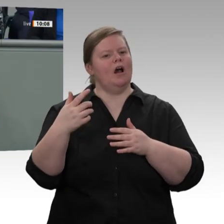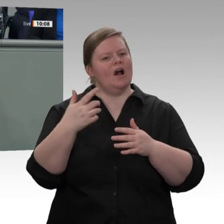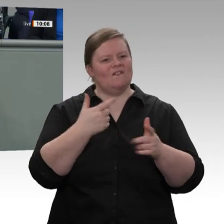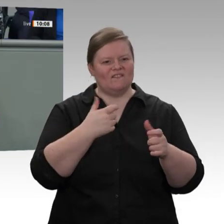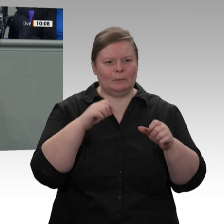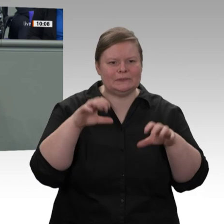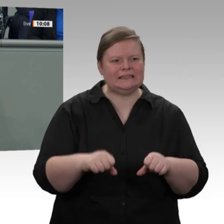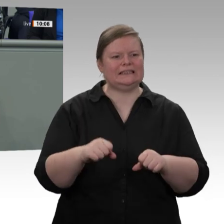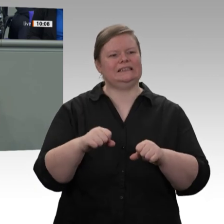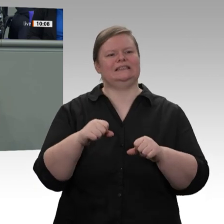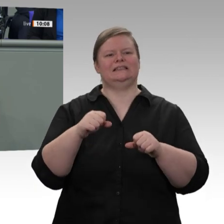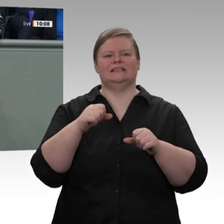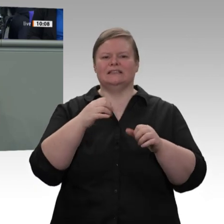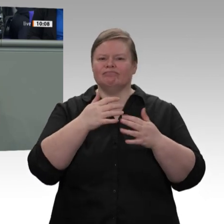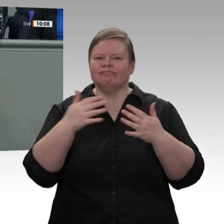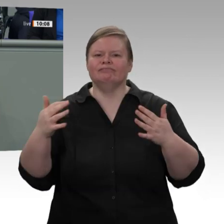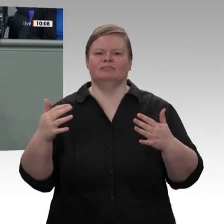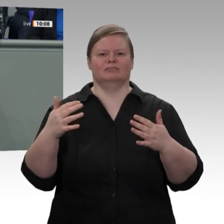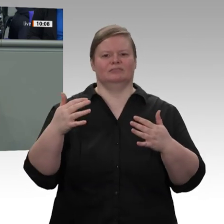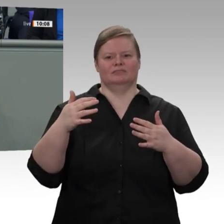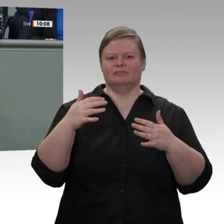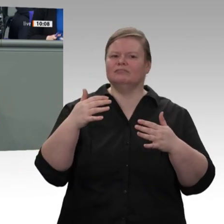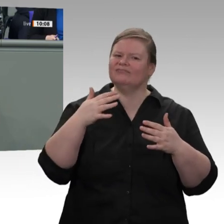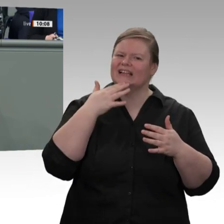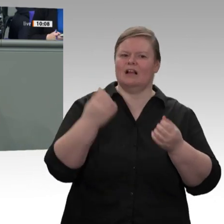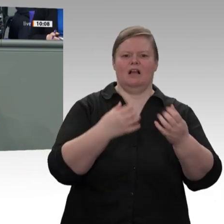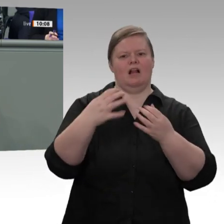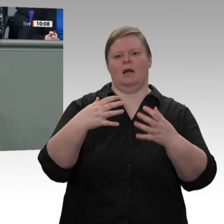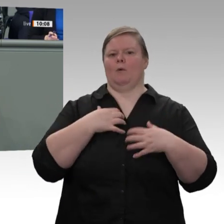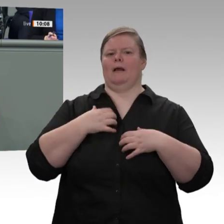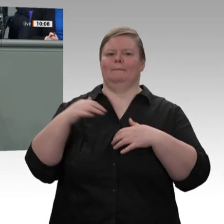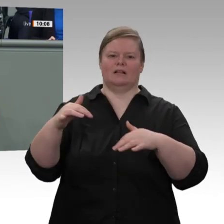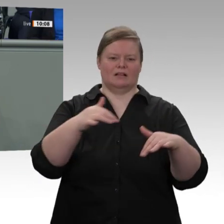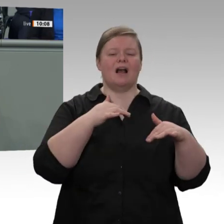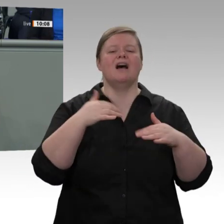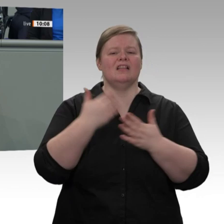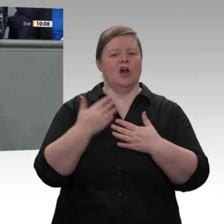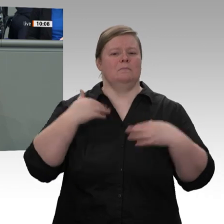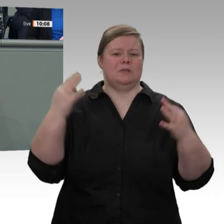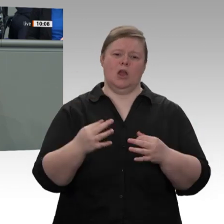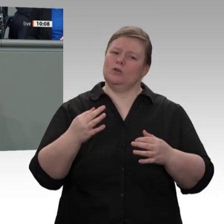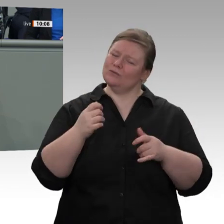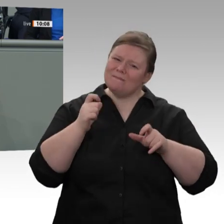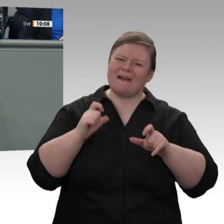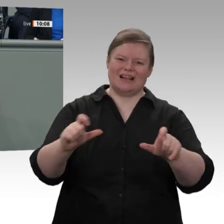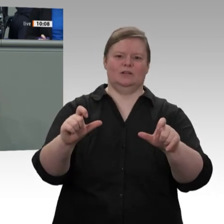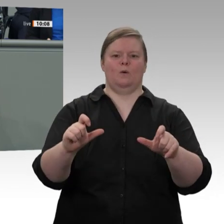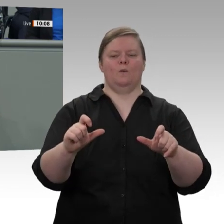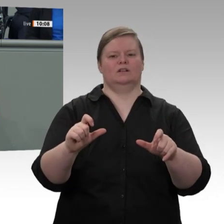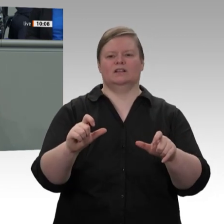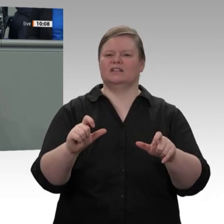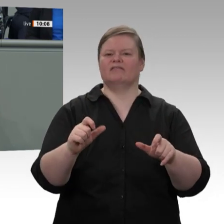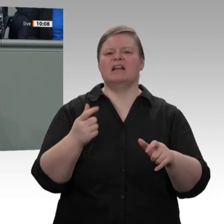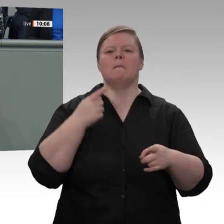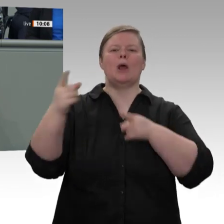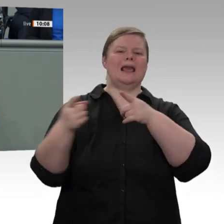Laschet bis aufs Messer zu bekämpfen, für Herrn Wanderwitz Gift ja Abschaum. Diese Sprache ist eine Schande für dieses Land und für Ihre Kanzlerkandidaten.